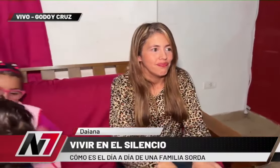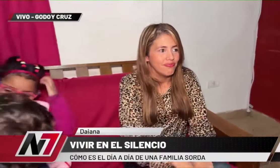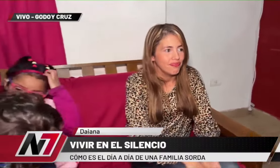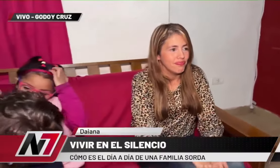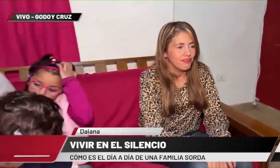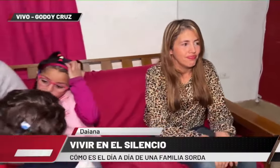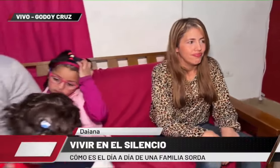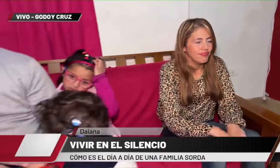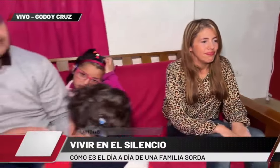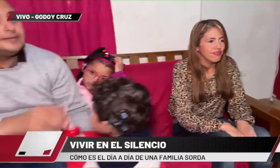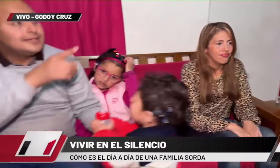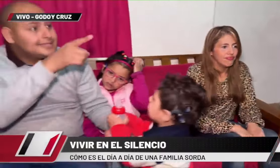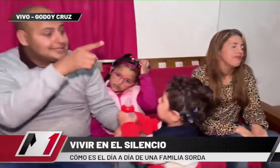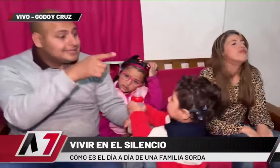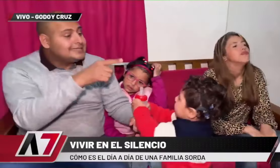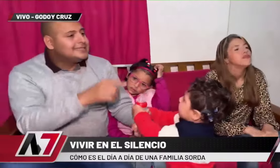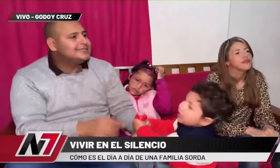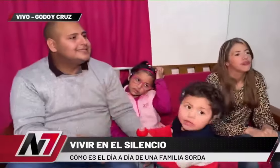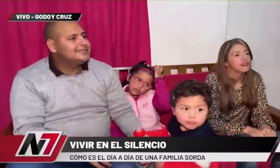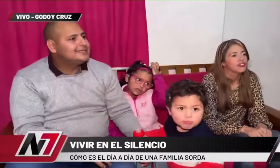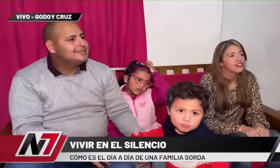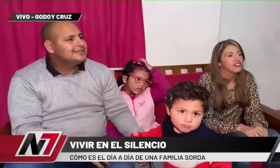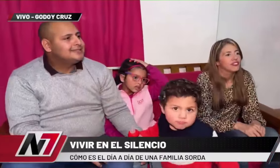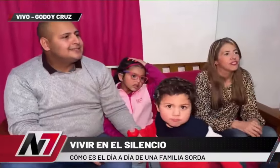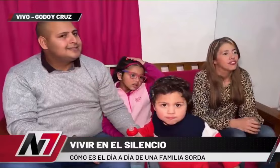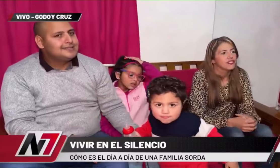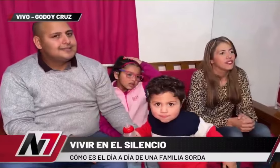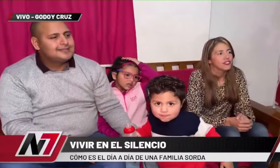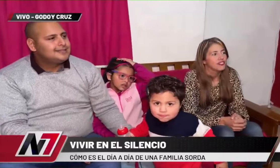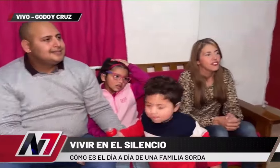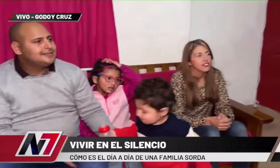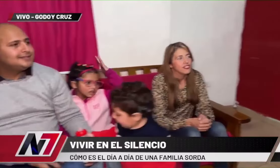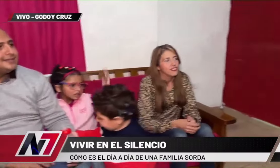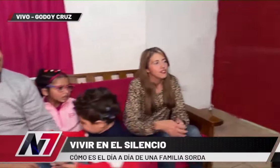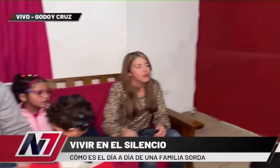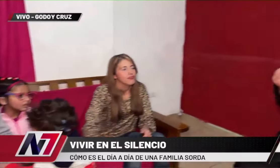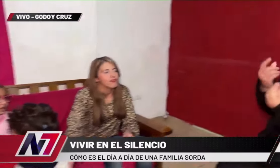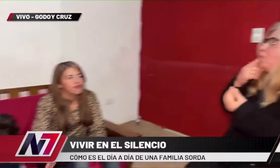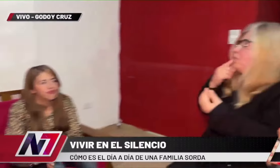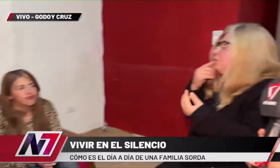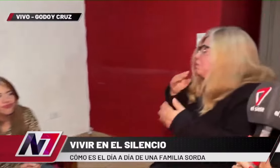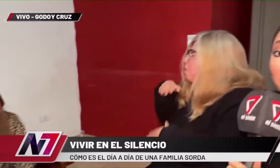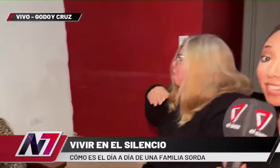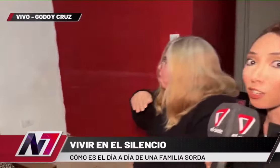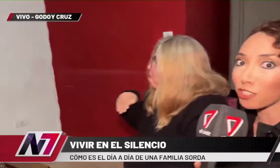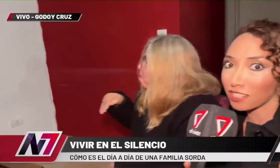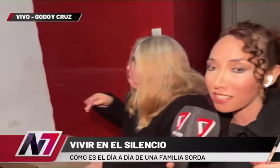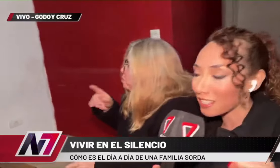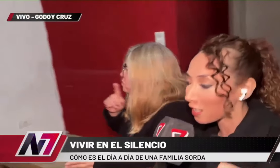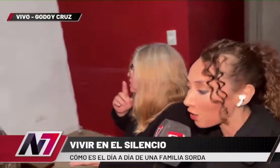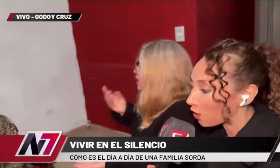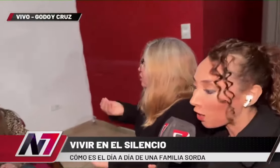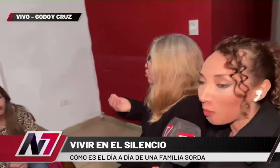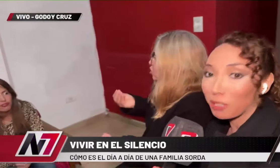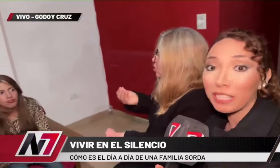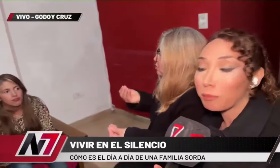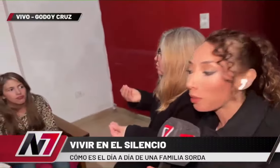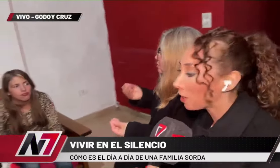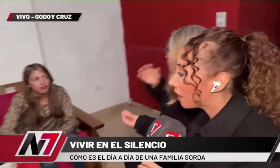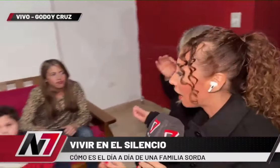señas. Uh-huh. Bueno, de esa manera les queríamos mostrar cómo es vivir en el silencio, ¿no? Porque no es algo sencillo. Por ejemplo,